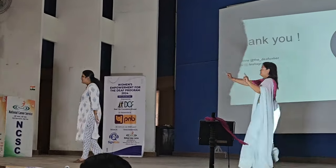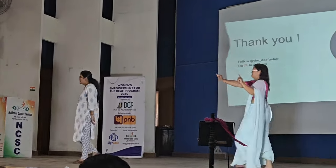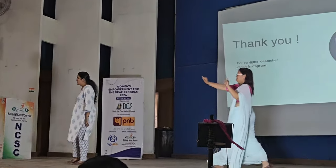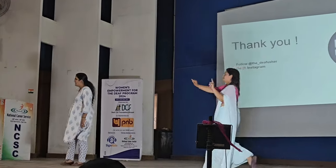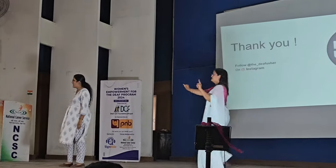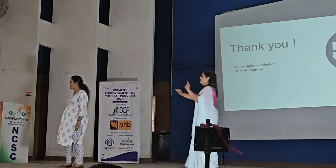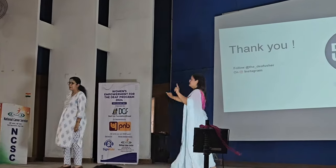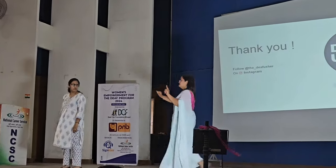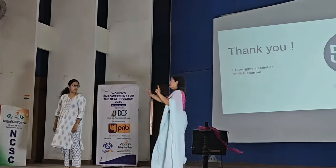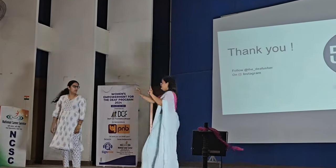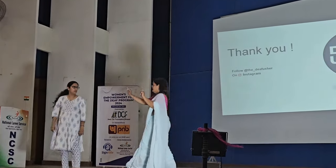एक